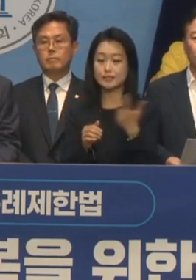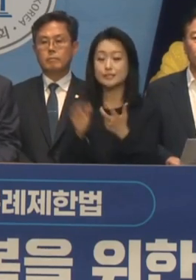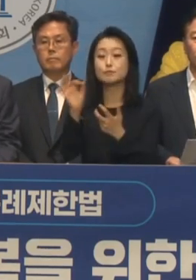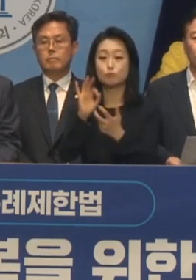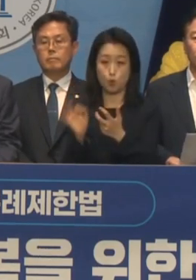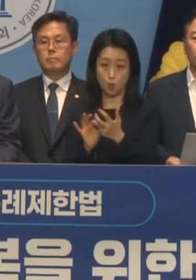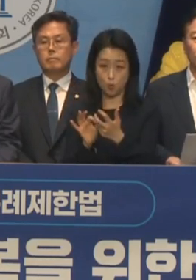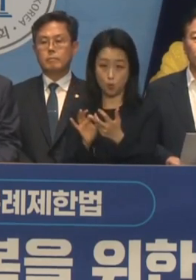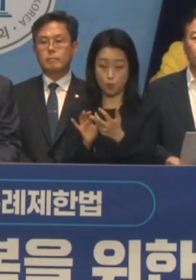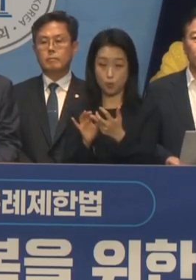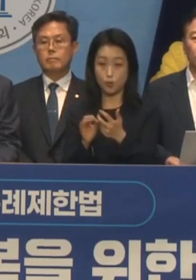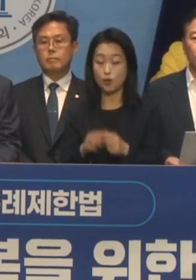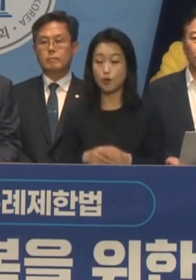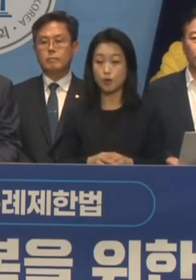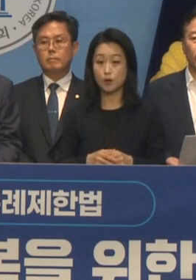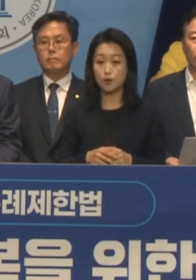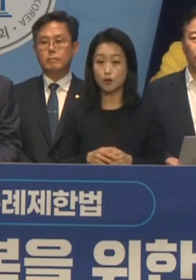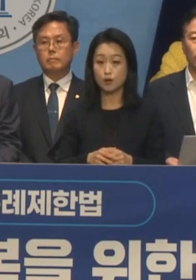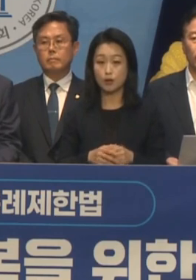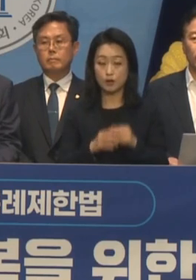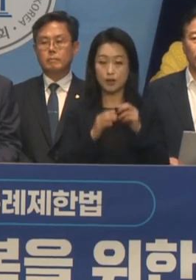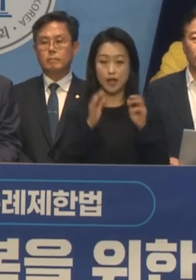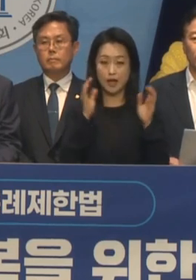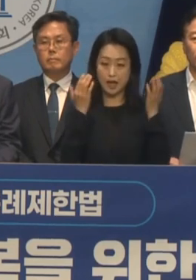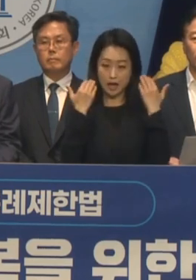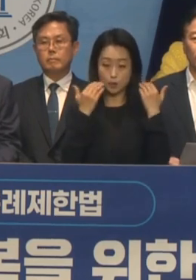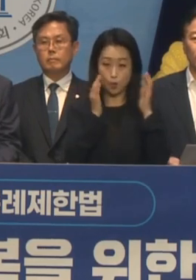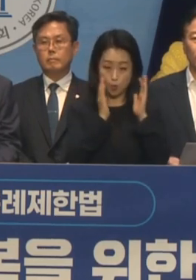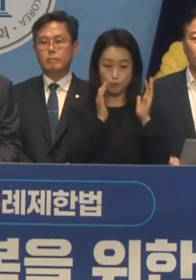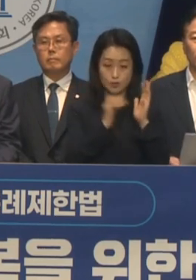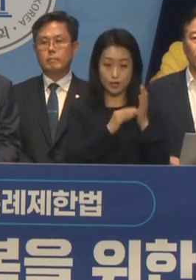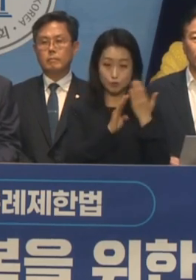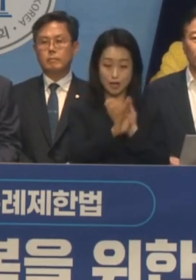70%로 일반 교과 사교육 참여율인